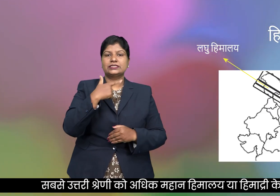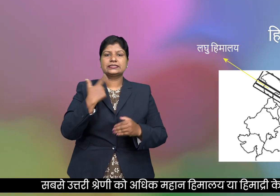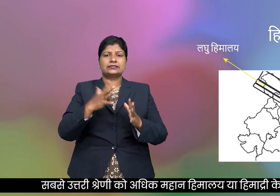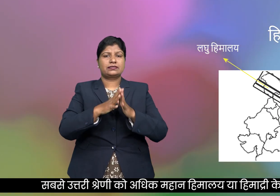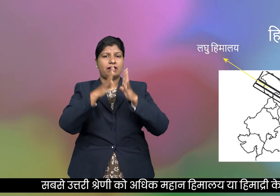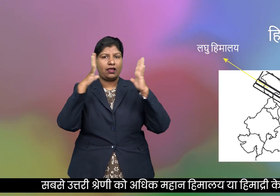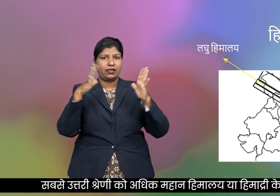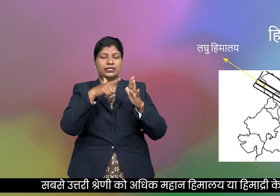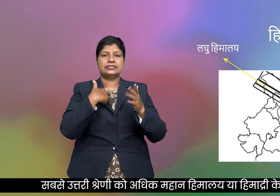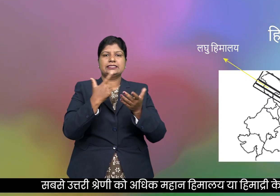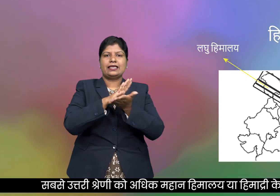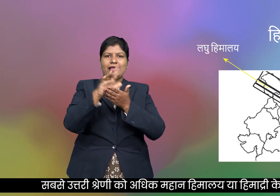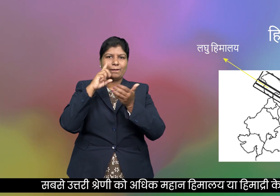है।